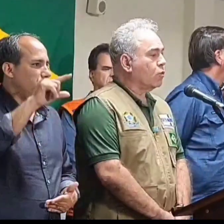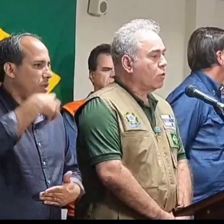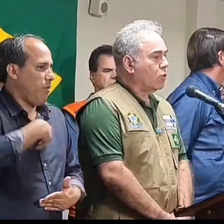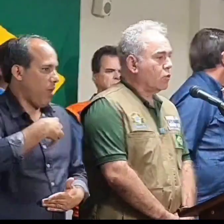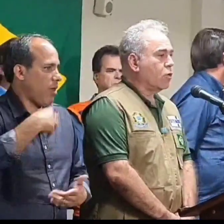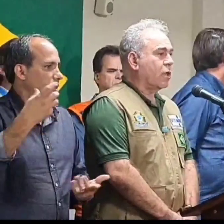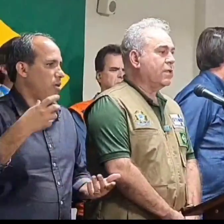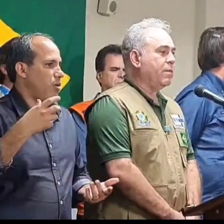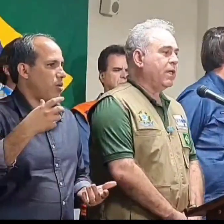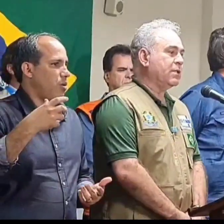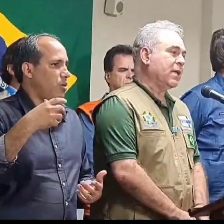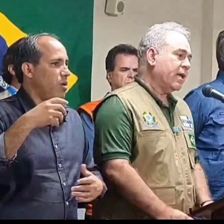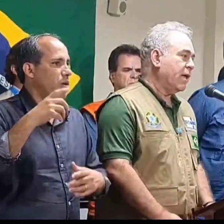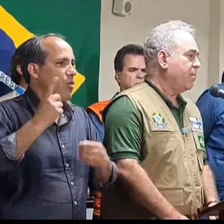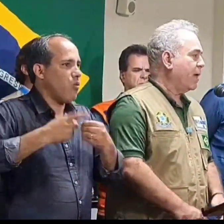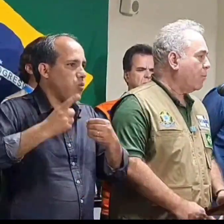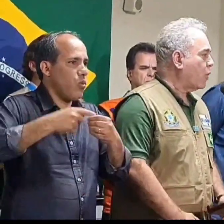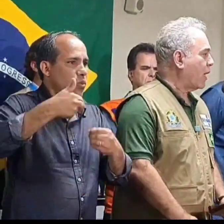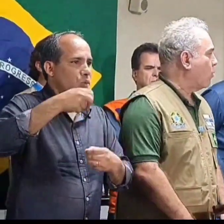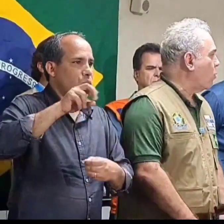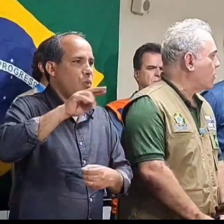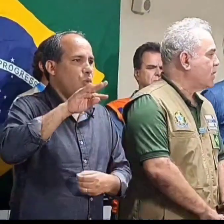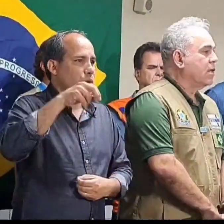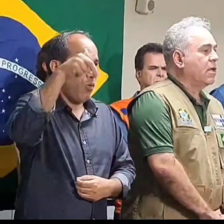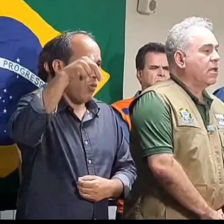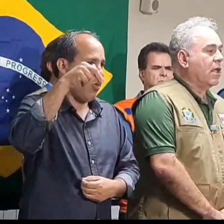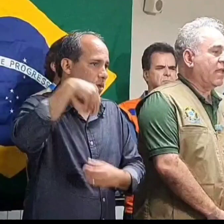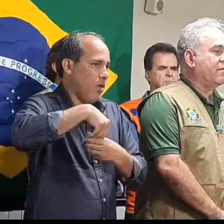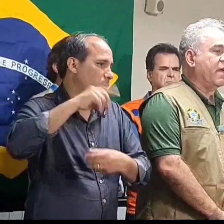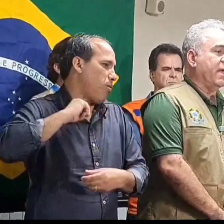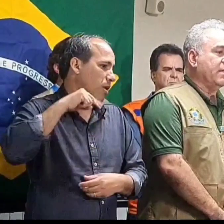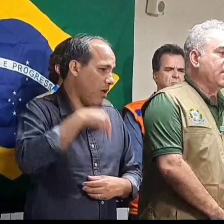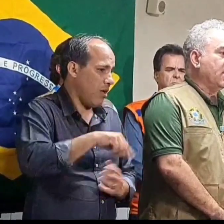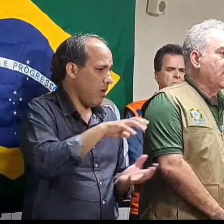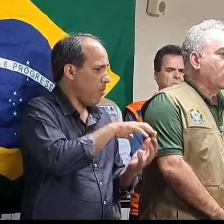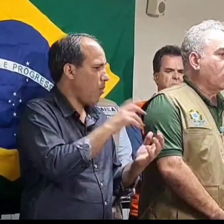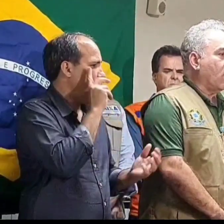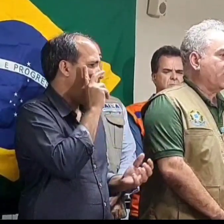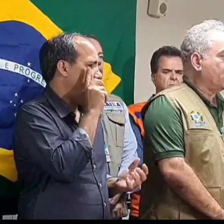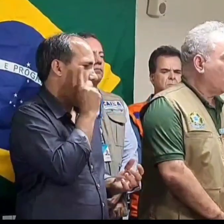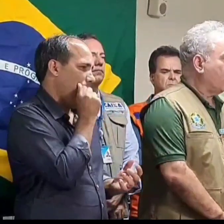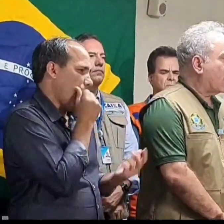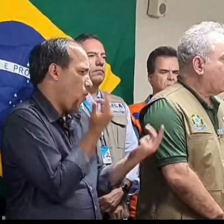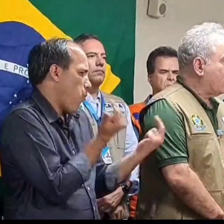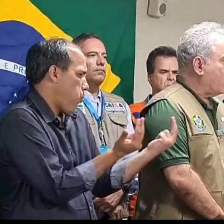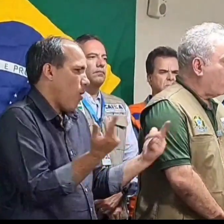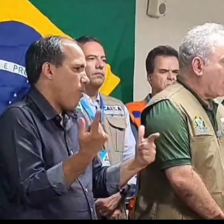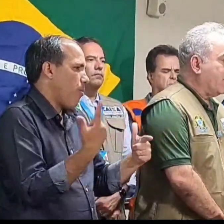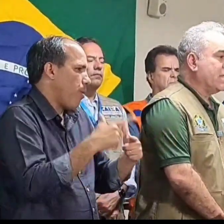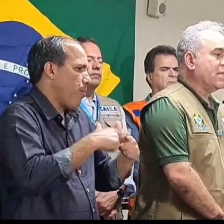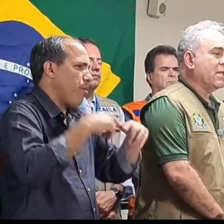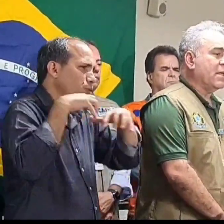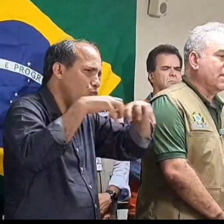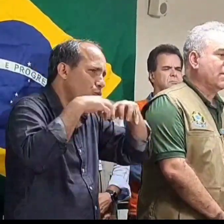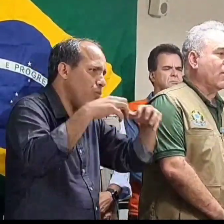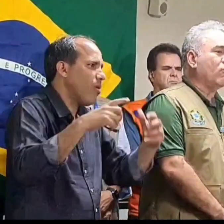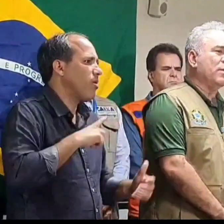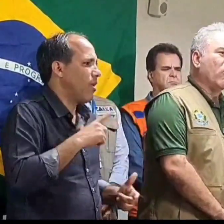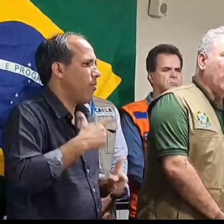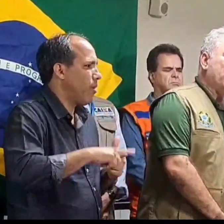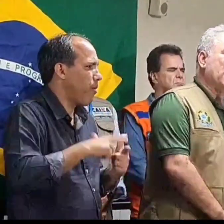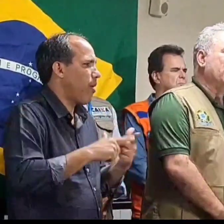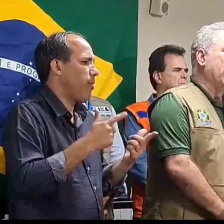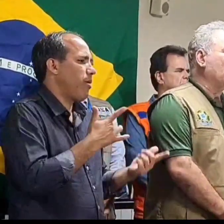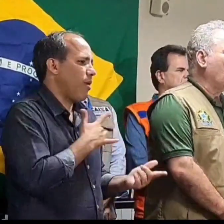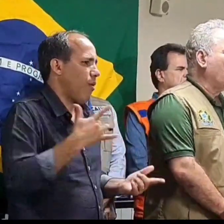extremo sul, no norte de Minas e aqui em Pernambuco, Alagoas, não é diferente. Com as chuvas, advém problemas de